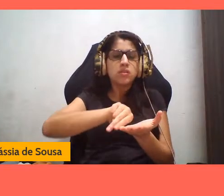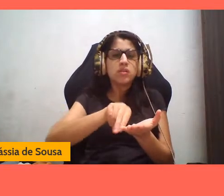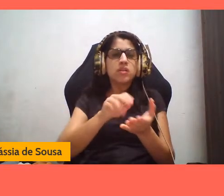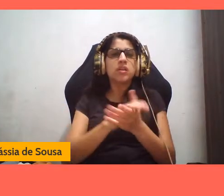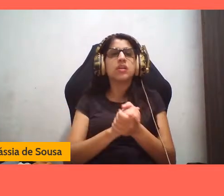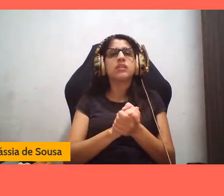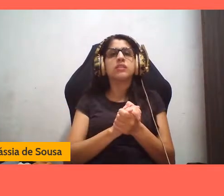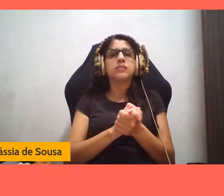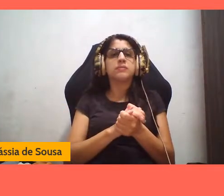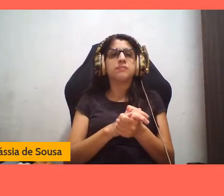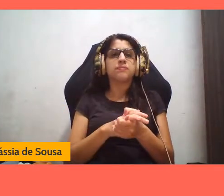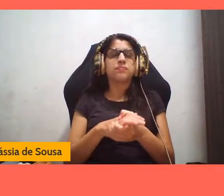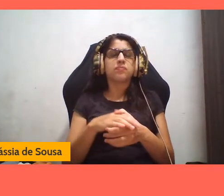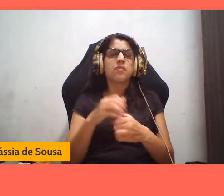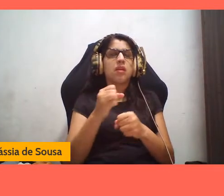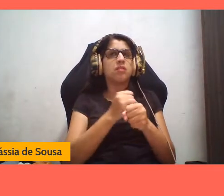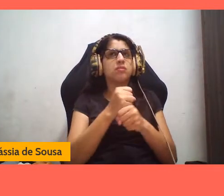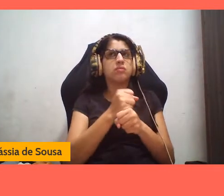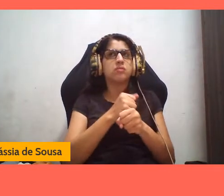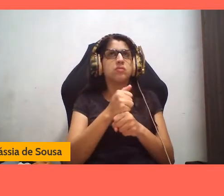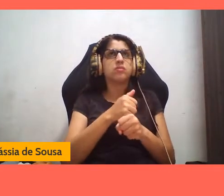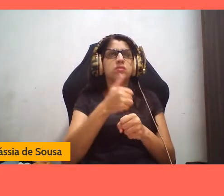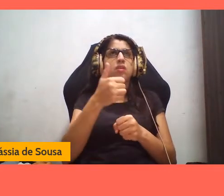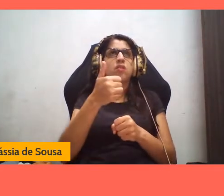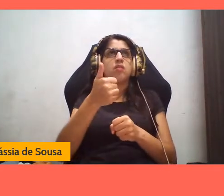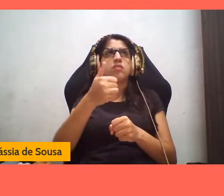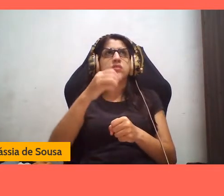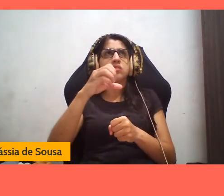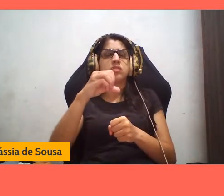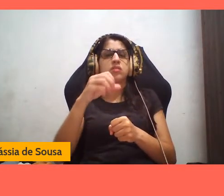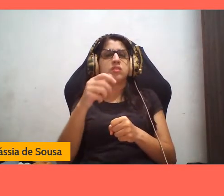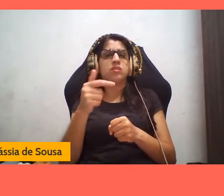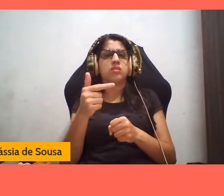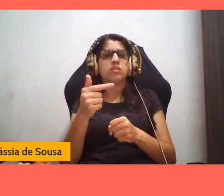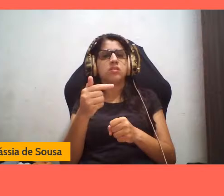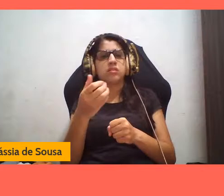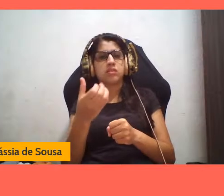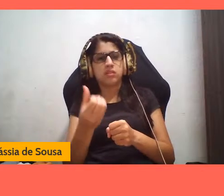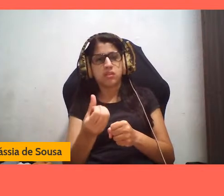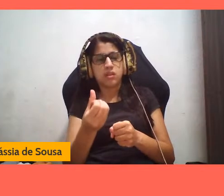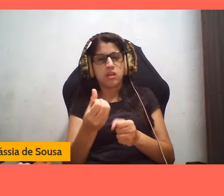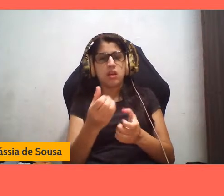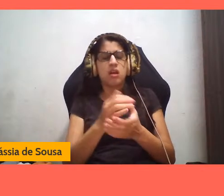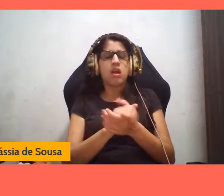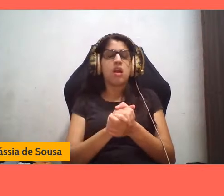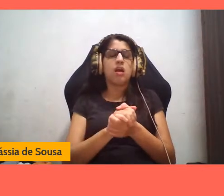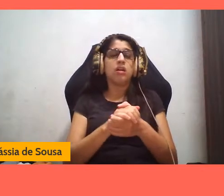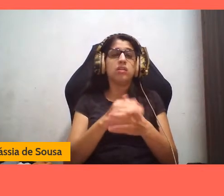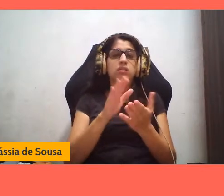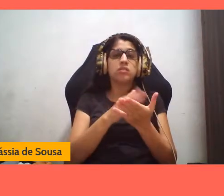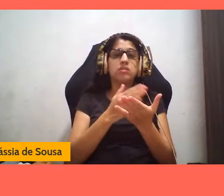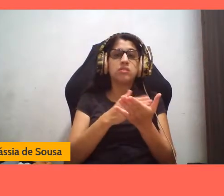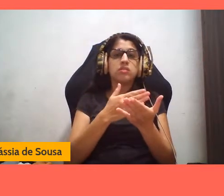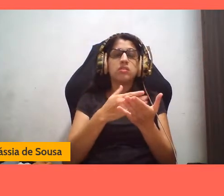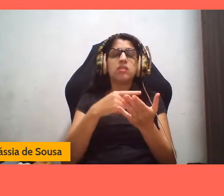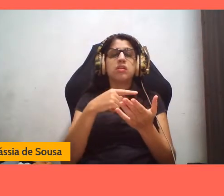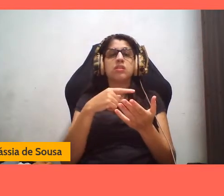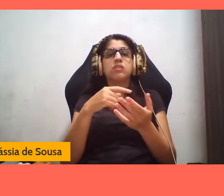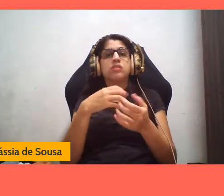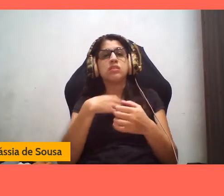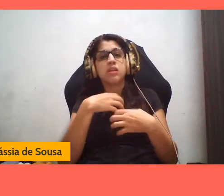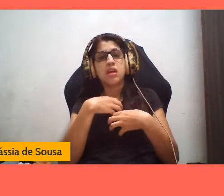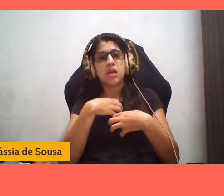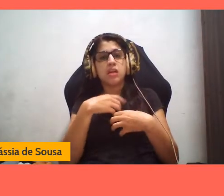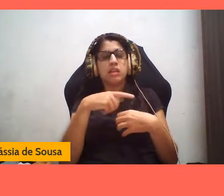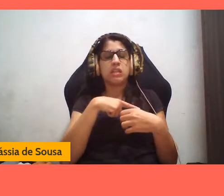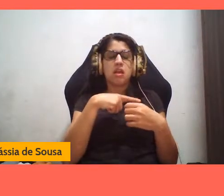Já em 1976, quando esse livro Ser e Ter foi escrito por